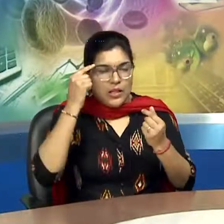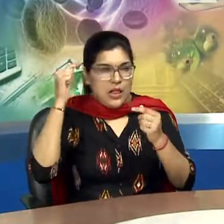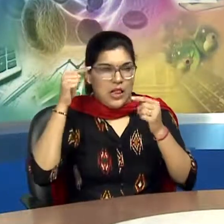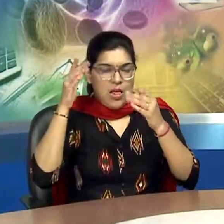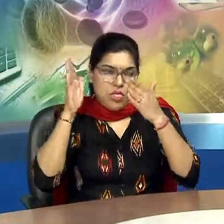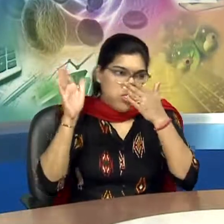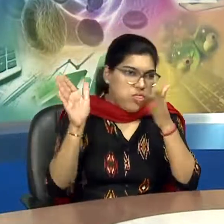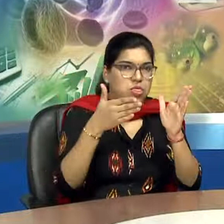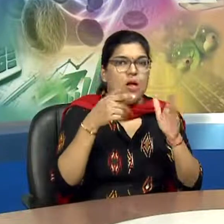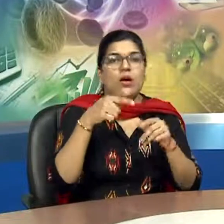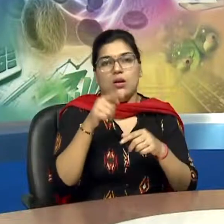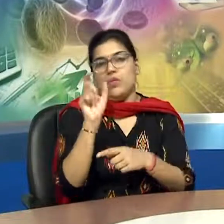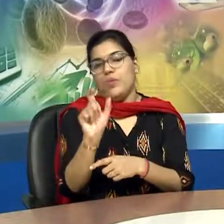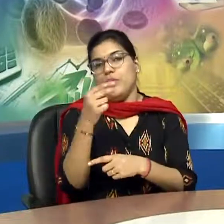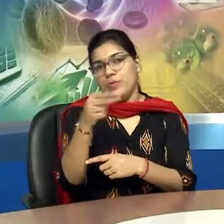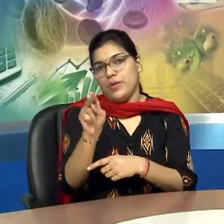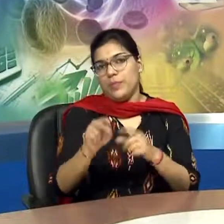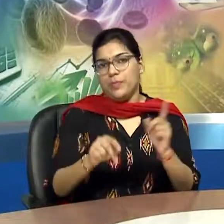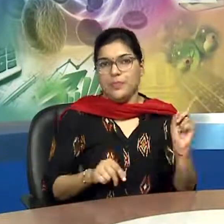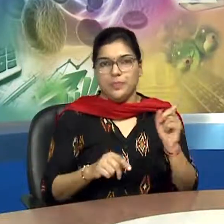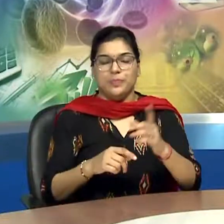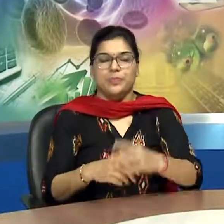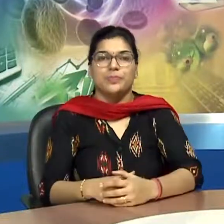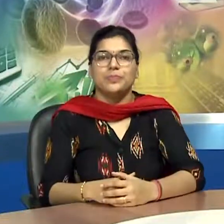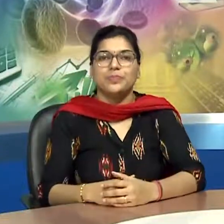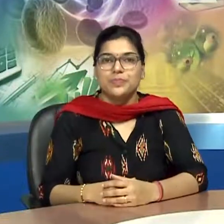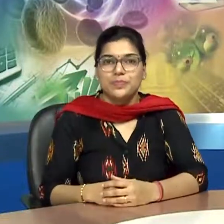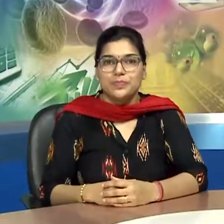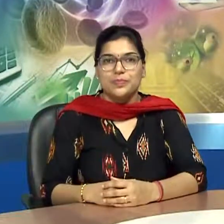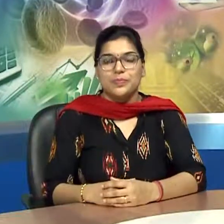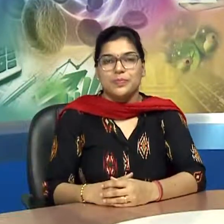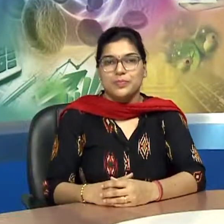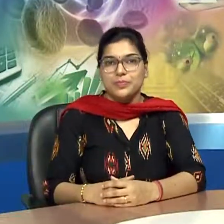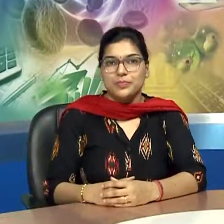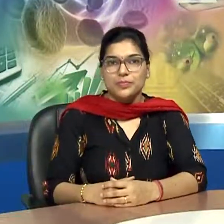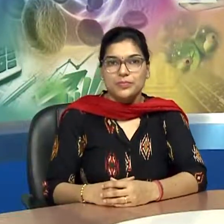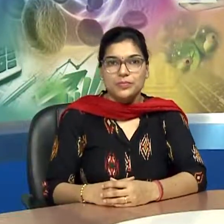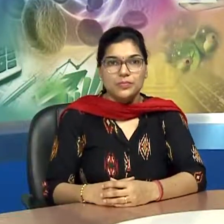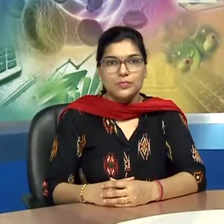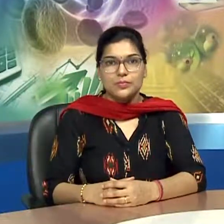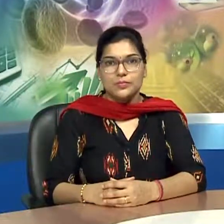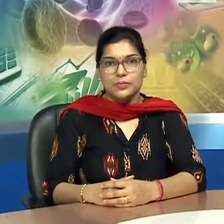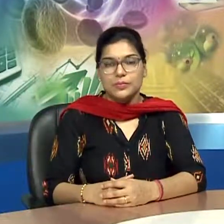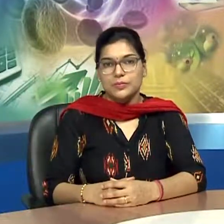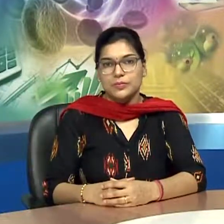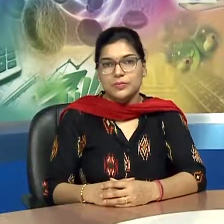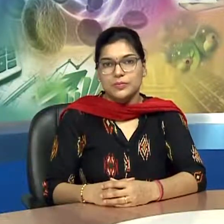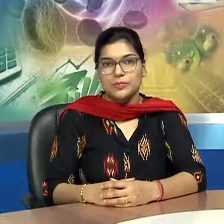happens whenever you get addiction of any drug.